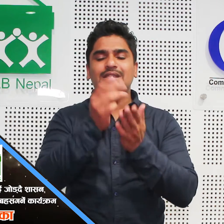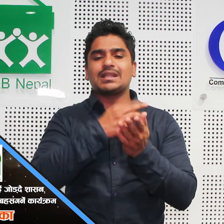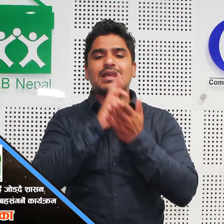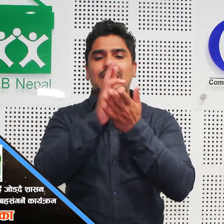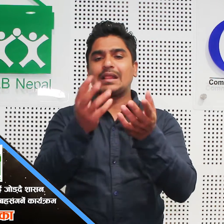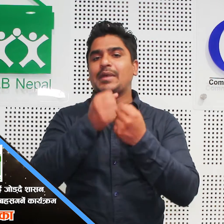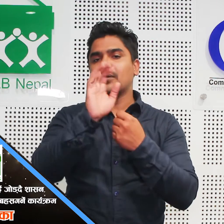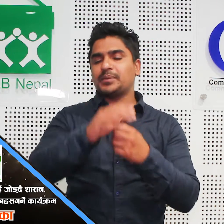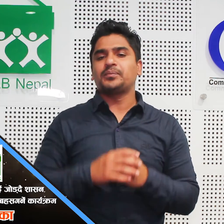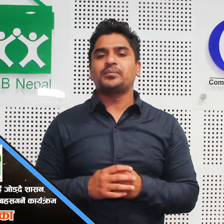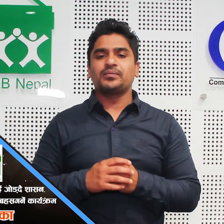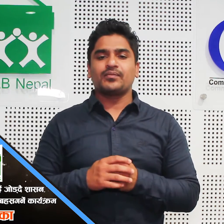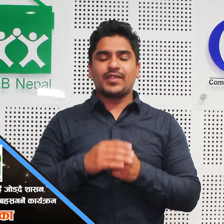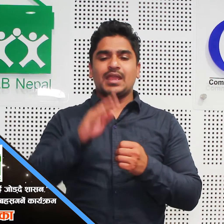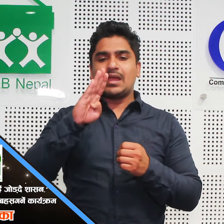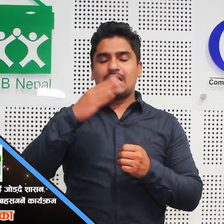मिलेको छ। हाट बजारहरू खोल्ने, मलाई कृषि